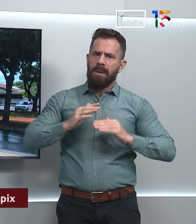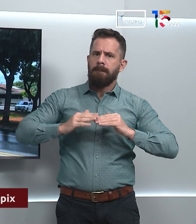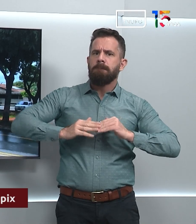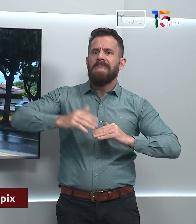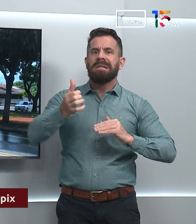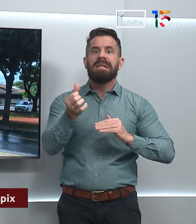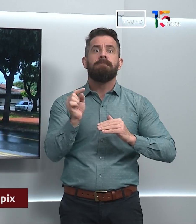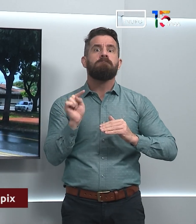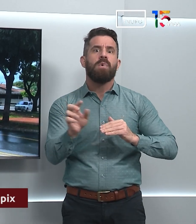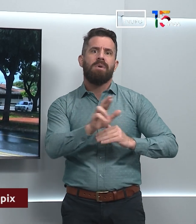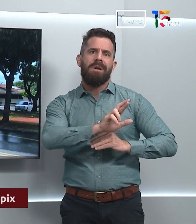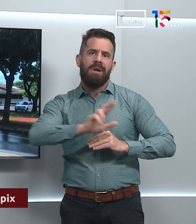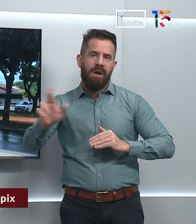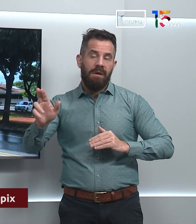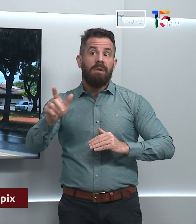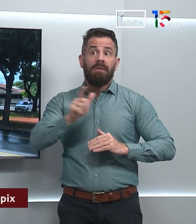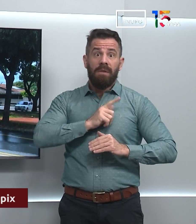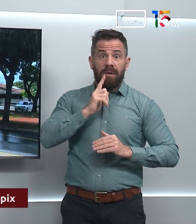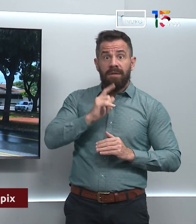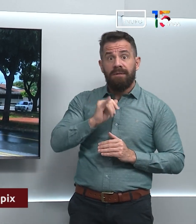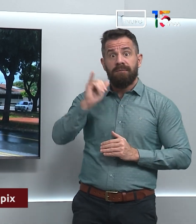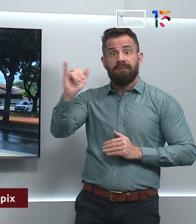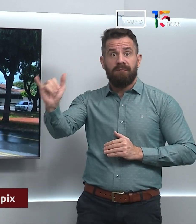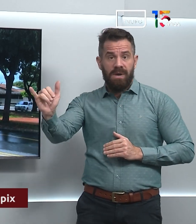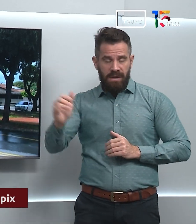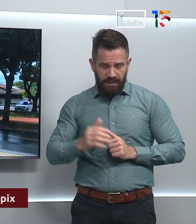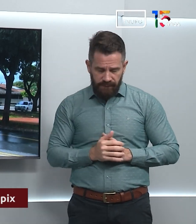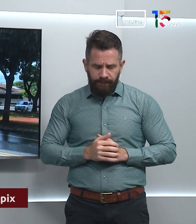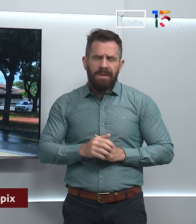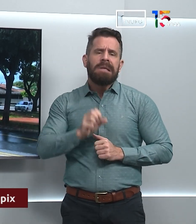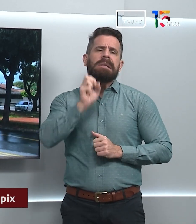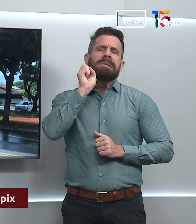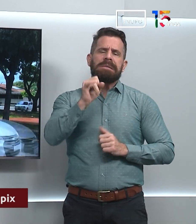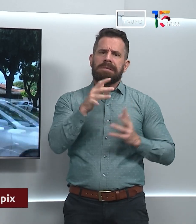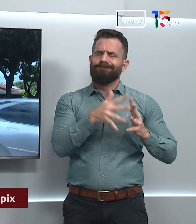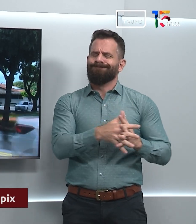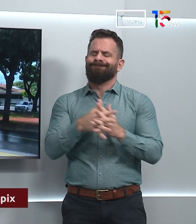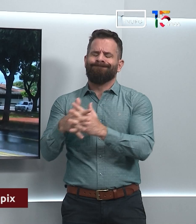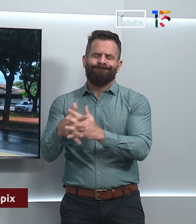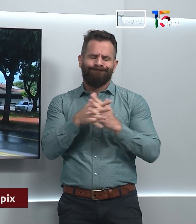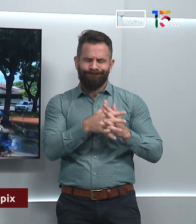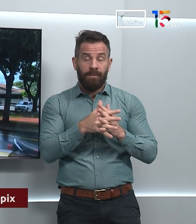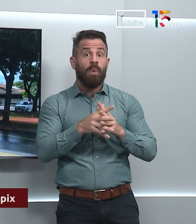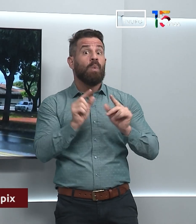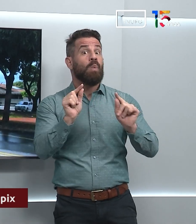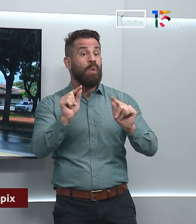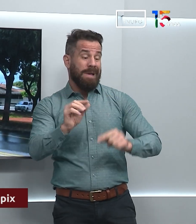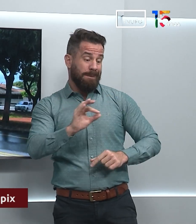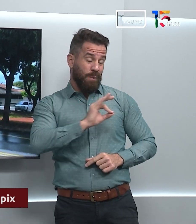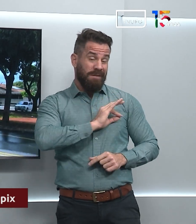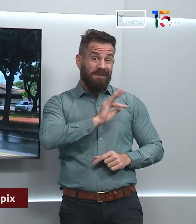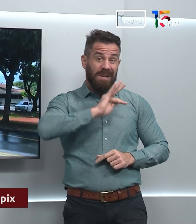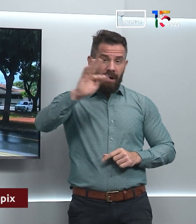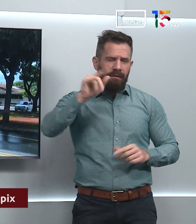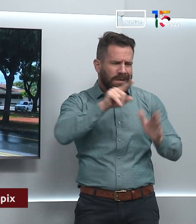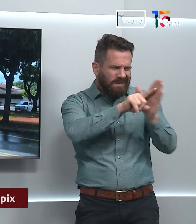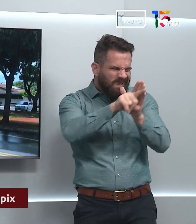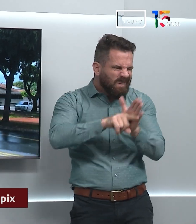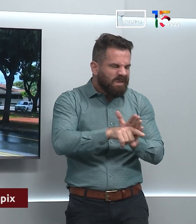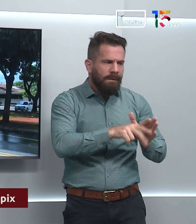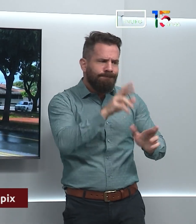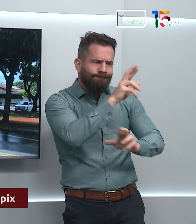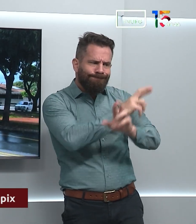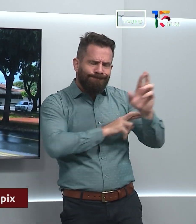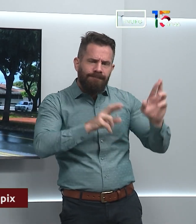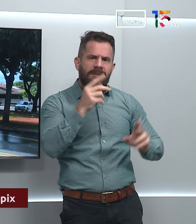banco vai avisar a Receita Federal. Nesse cenário de confusão, a Polícia Federal vai investigar os responsáveis por essa